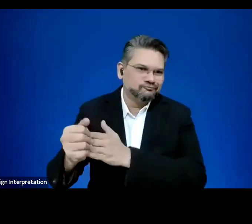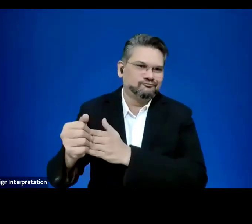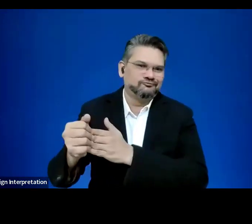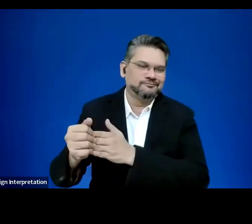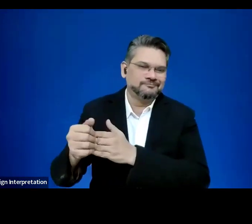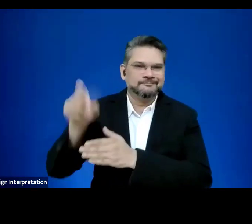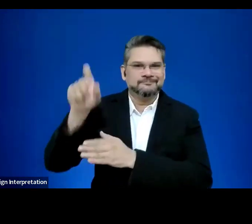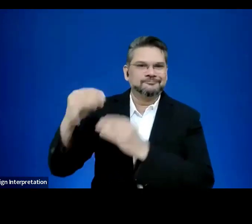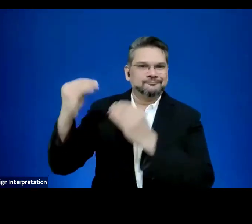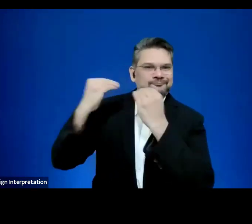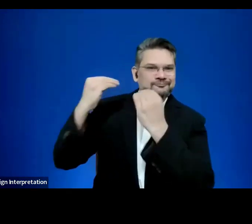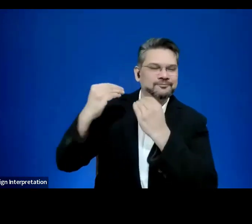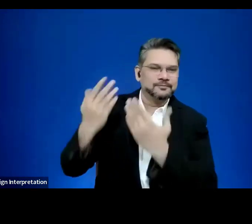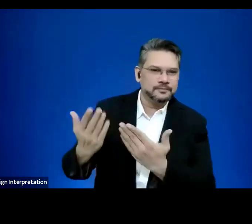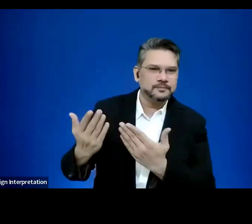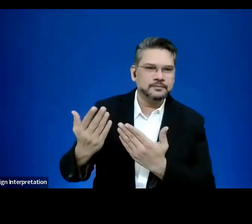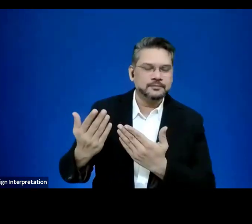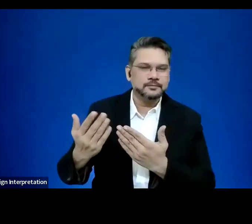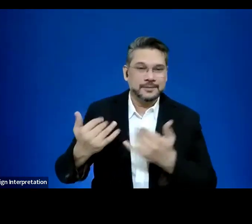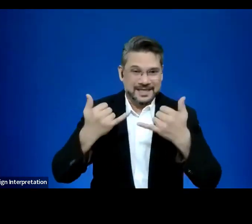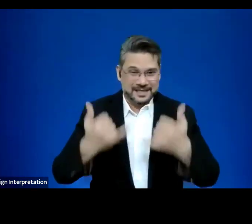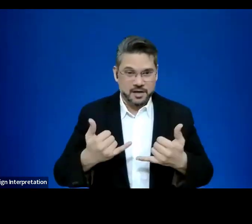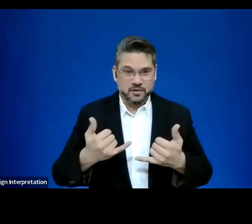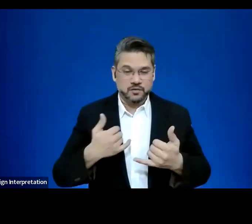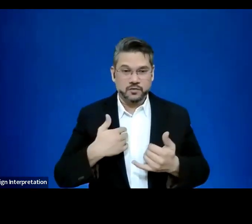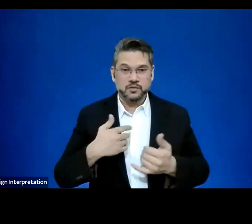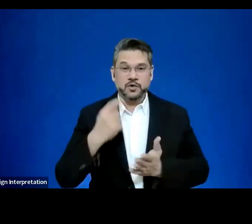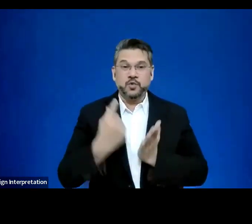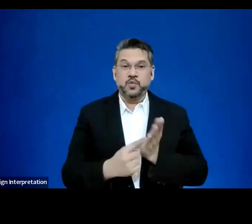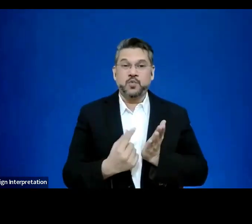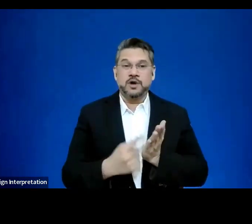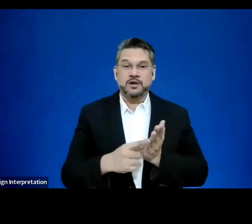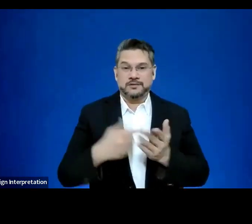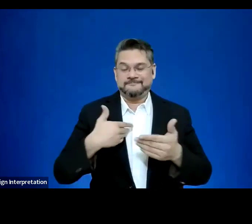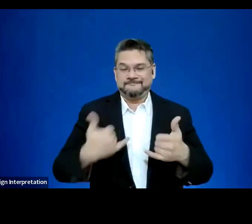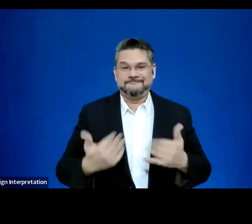我的港口，我的导师，